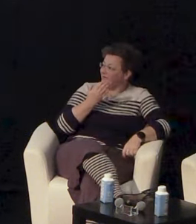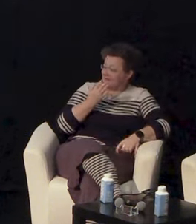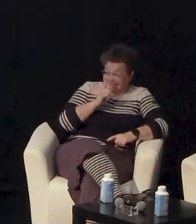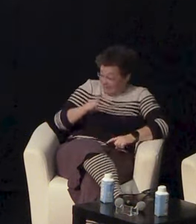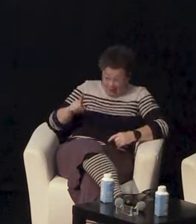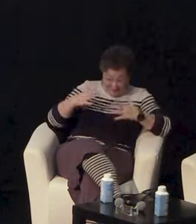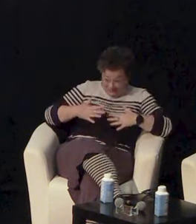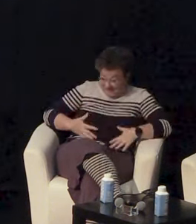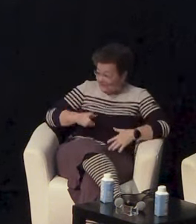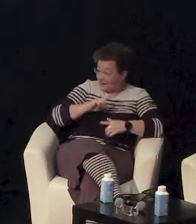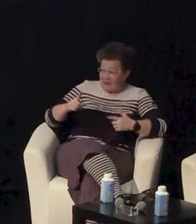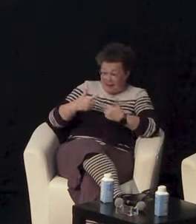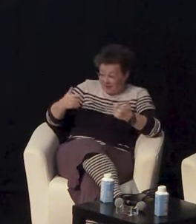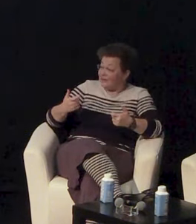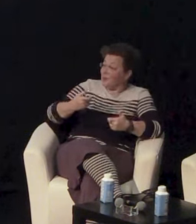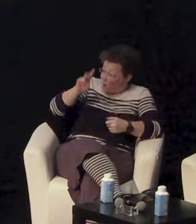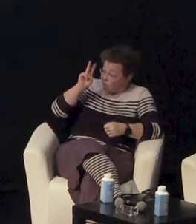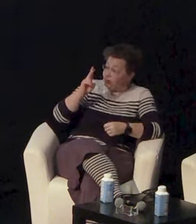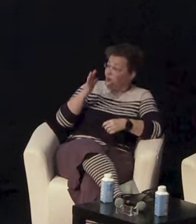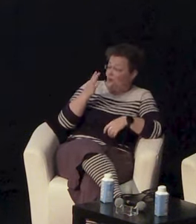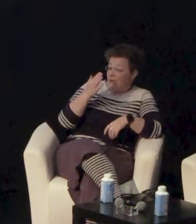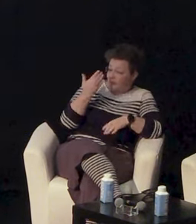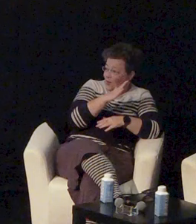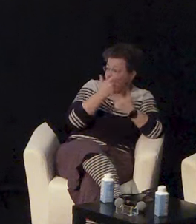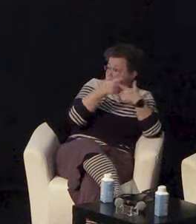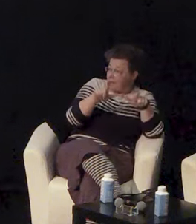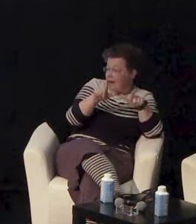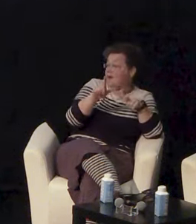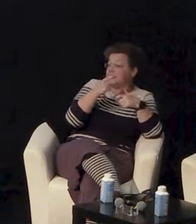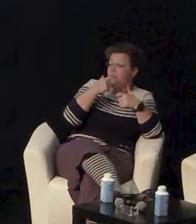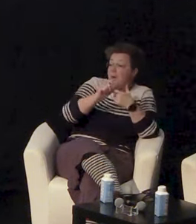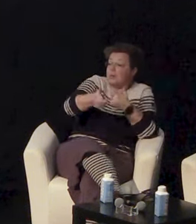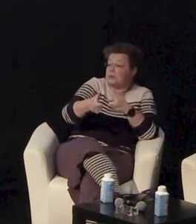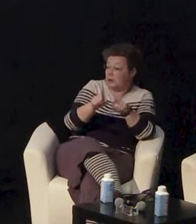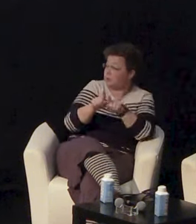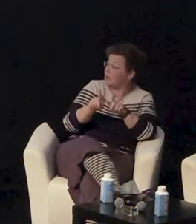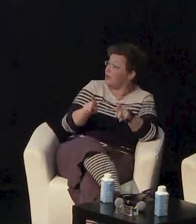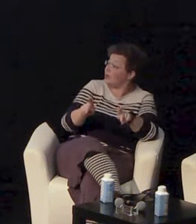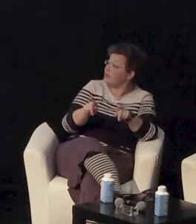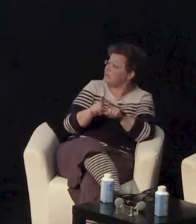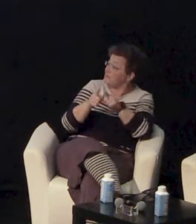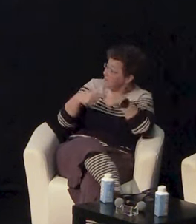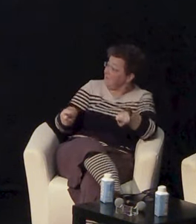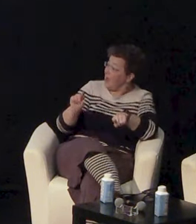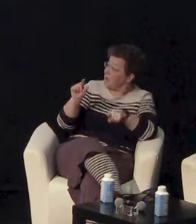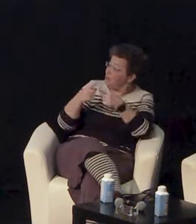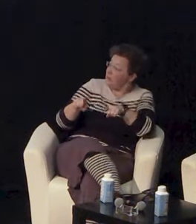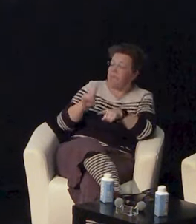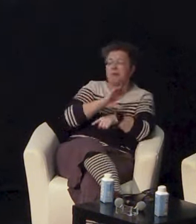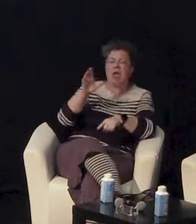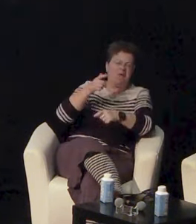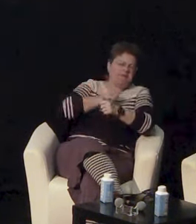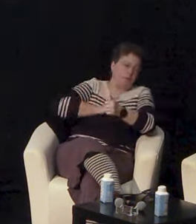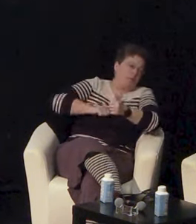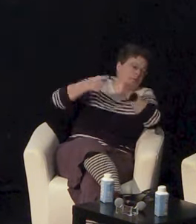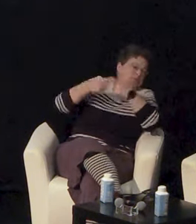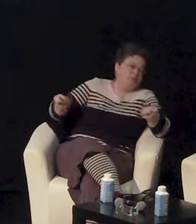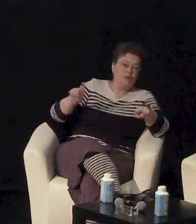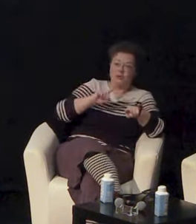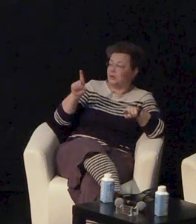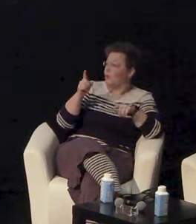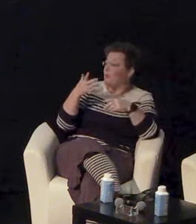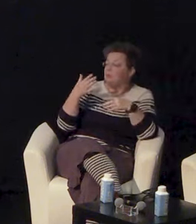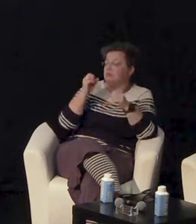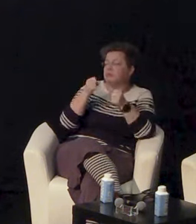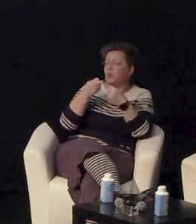on est une communauté des gens avec des spécificités autres, une langue autre, et bien sûr,